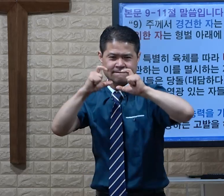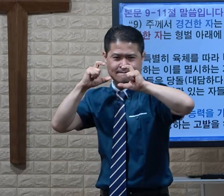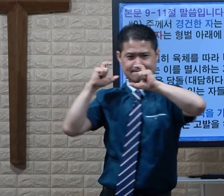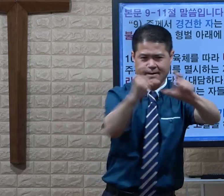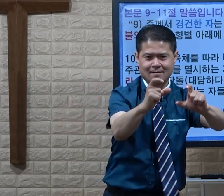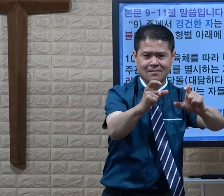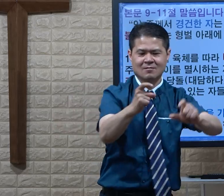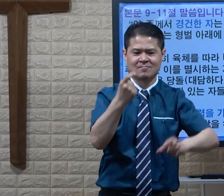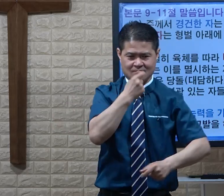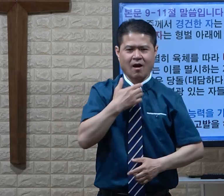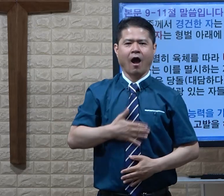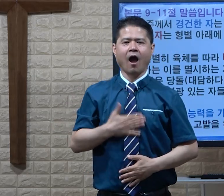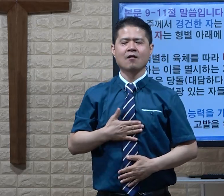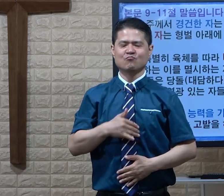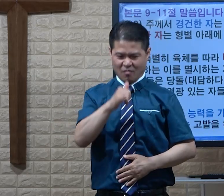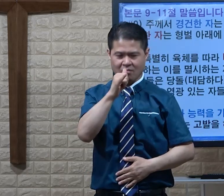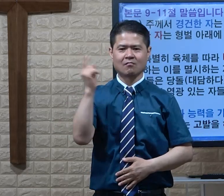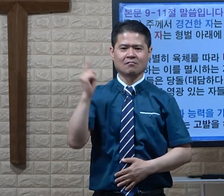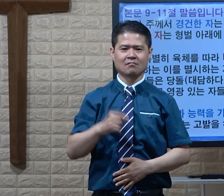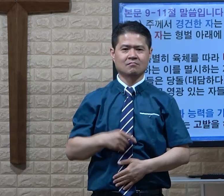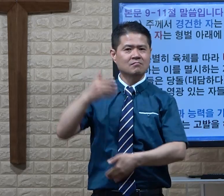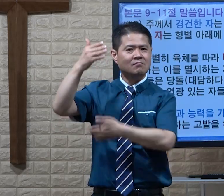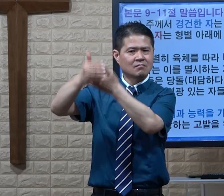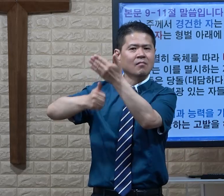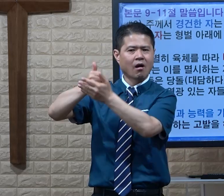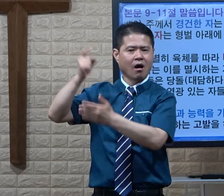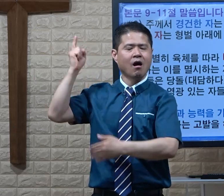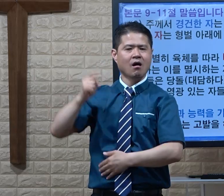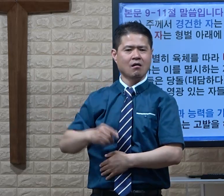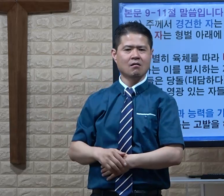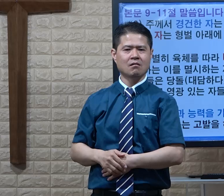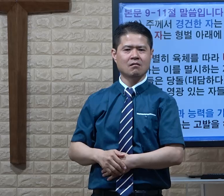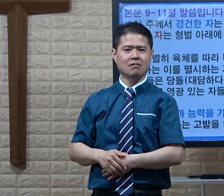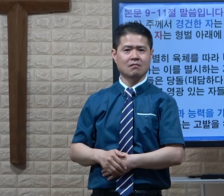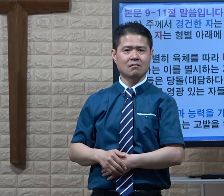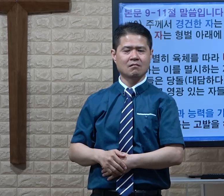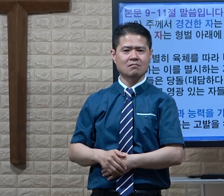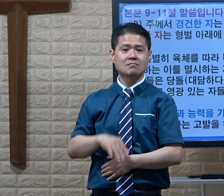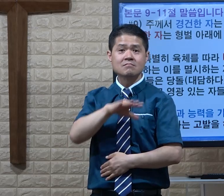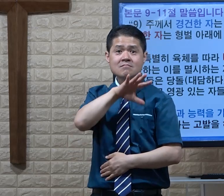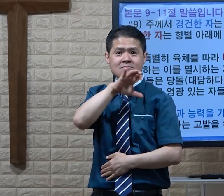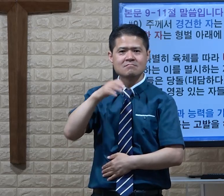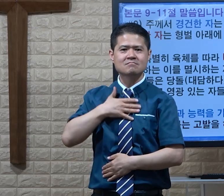반드시 형벌할 줄을 아시느니 하나님이 다 알고 계시었습니다.